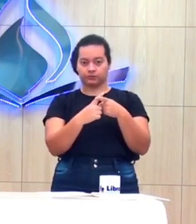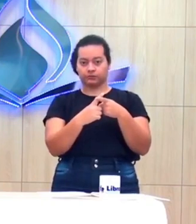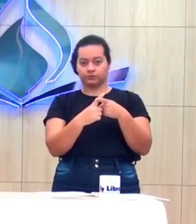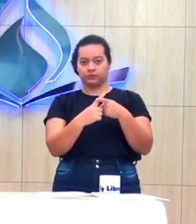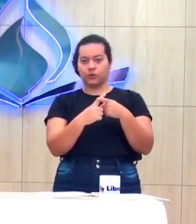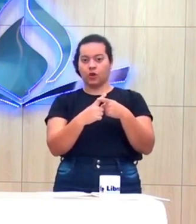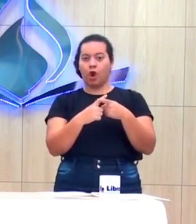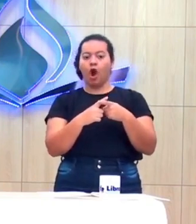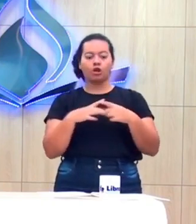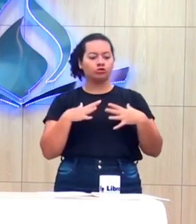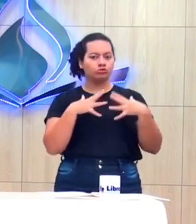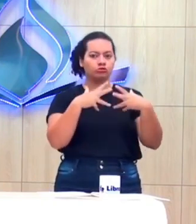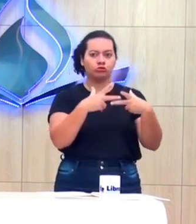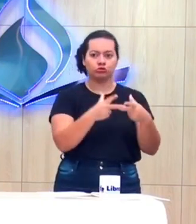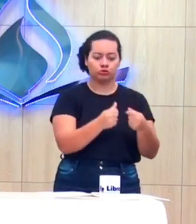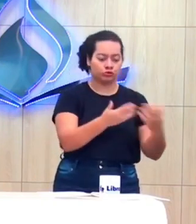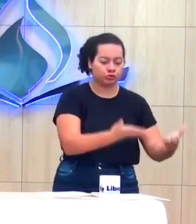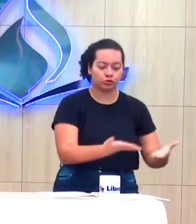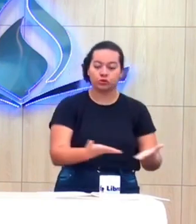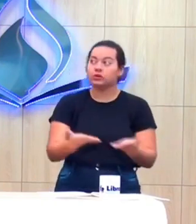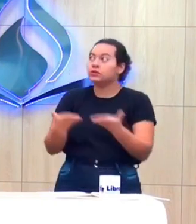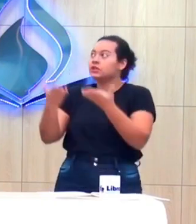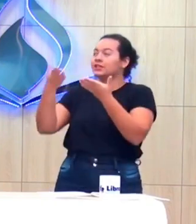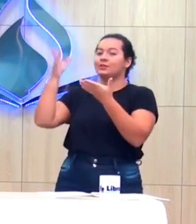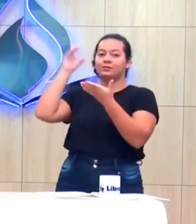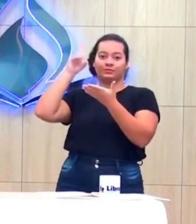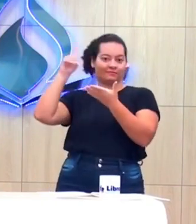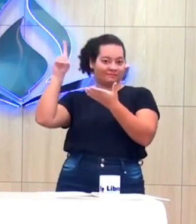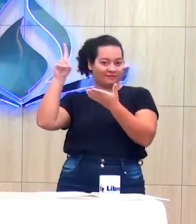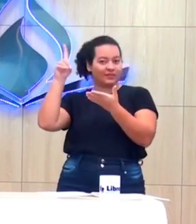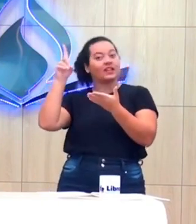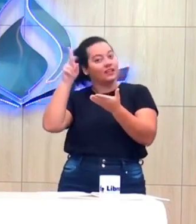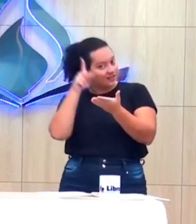todos para o Senhor, não é verdade?